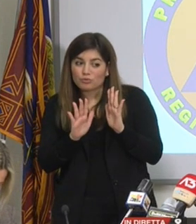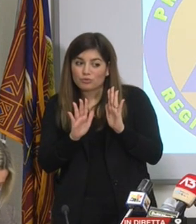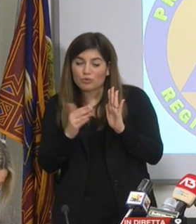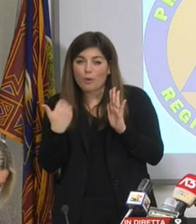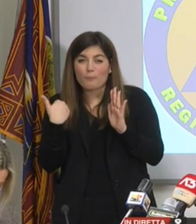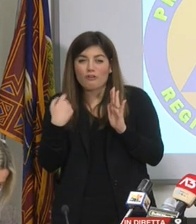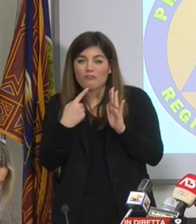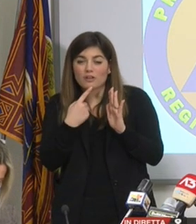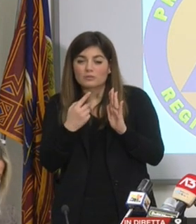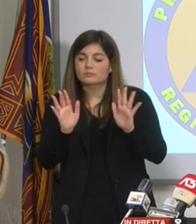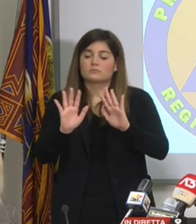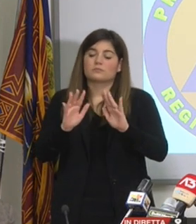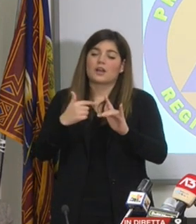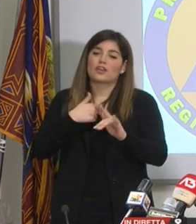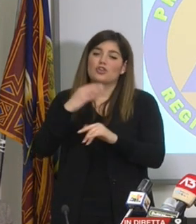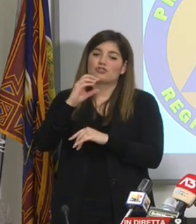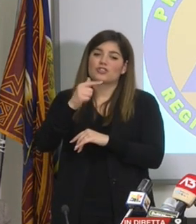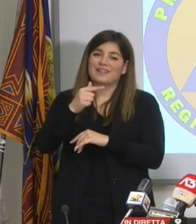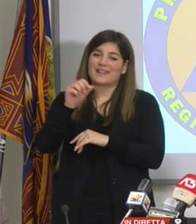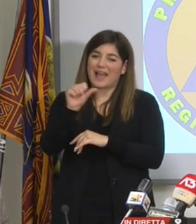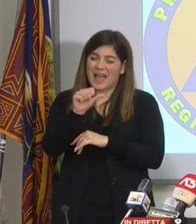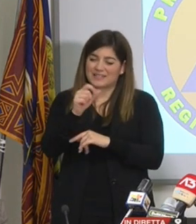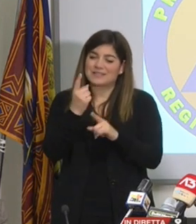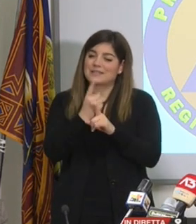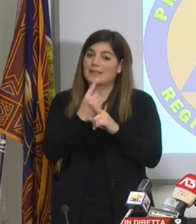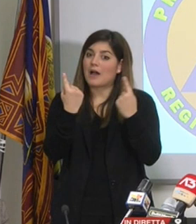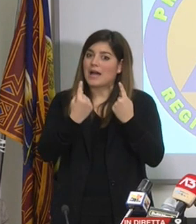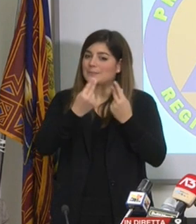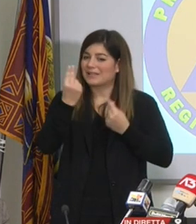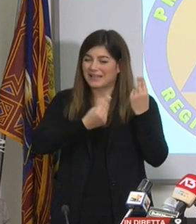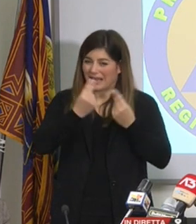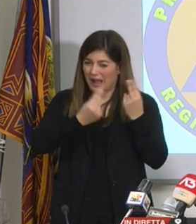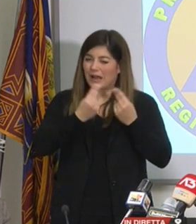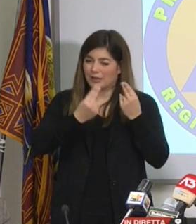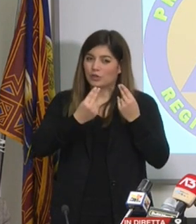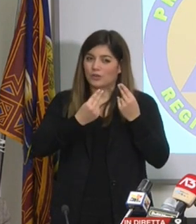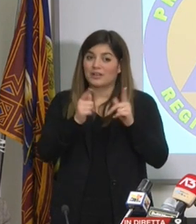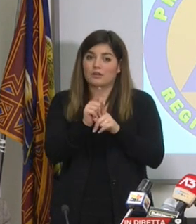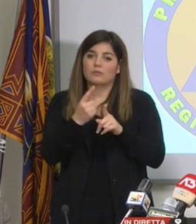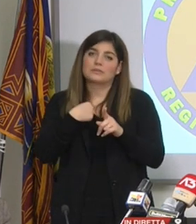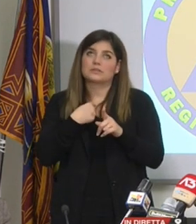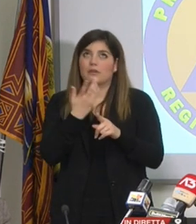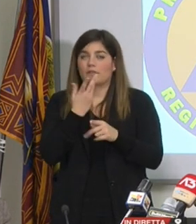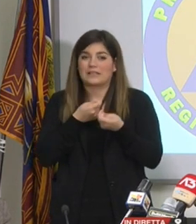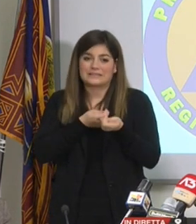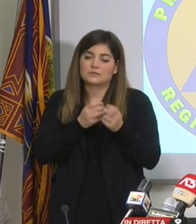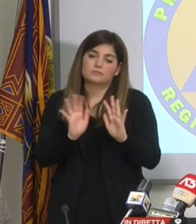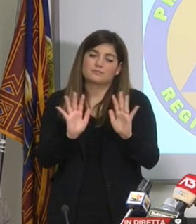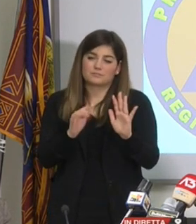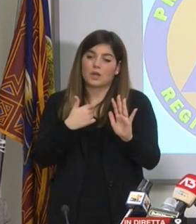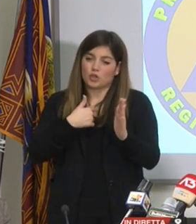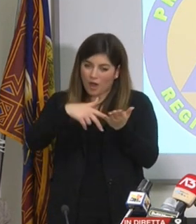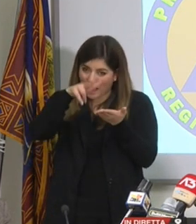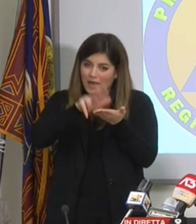nel rispetto del CTS, dovrò fare i calcoli oggi. Ah, ok. Sì, per evitare di andare a forzare. Benissimo. Posso garantire che è